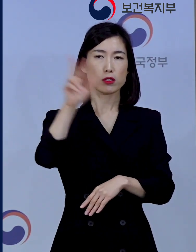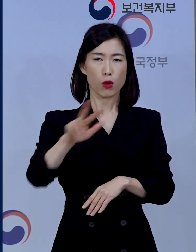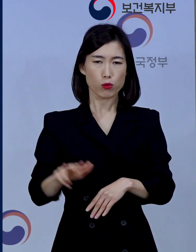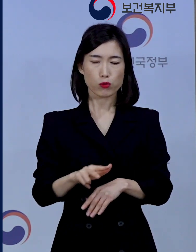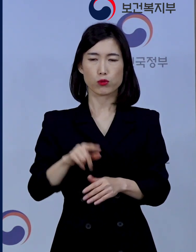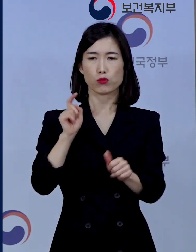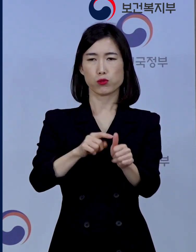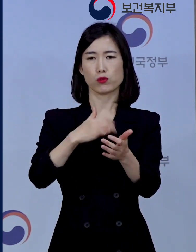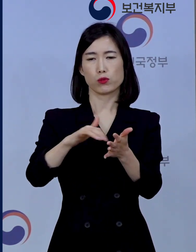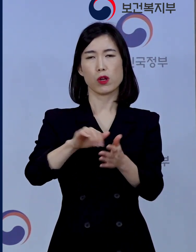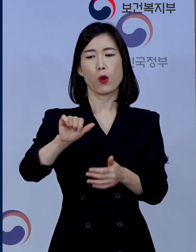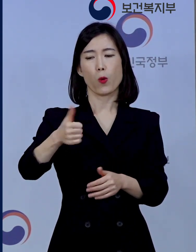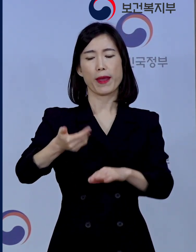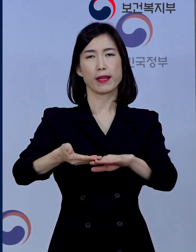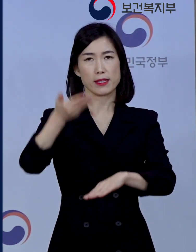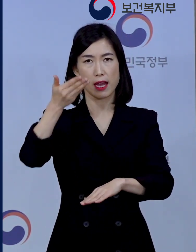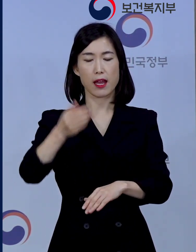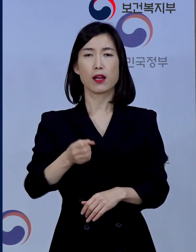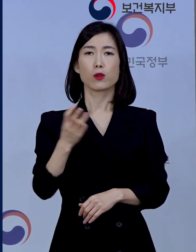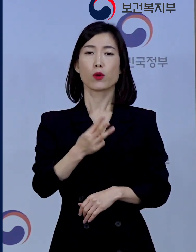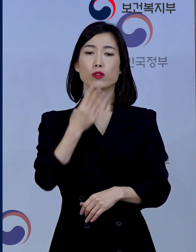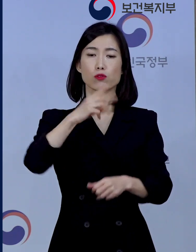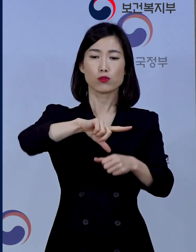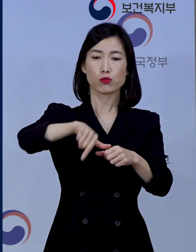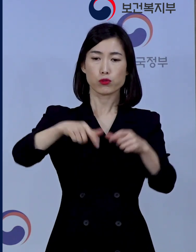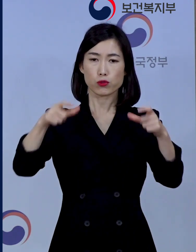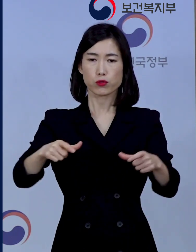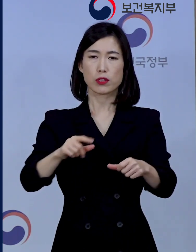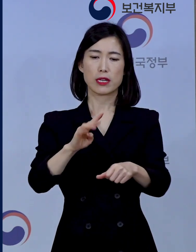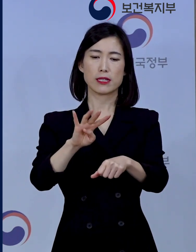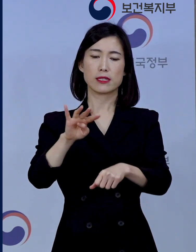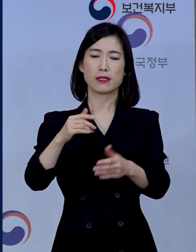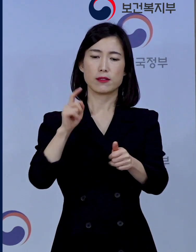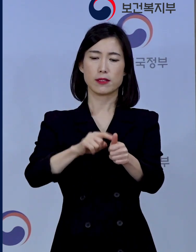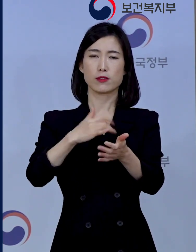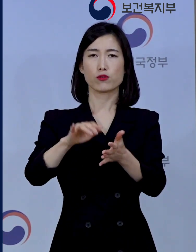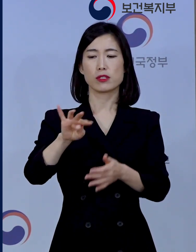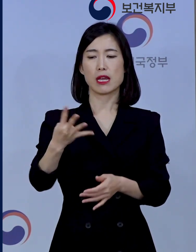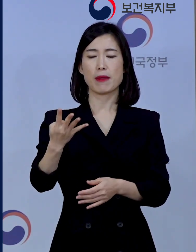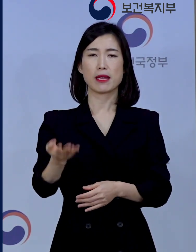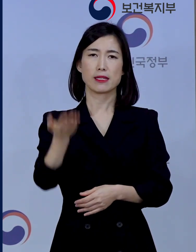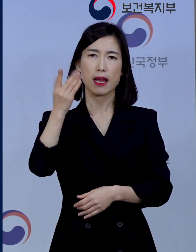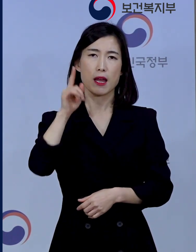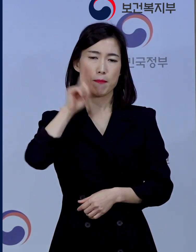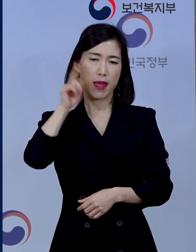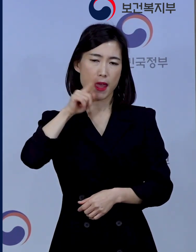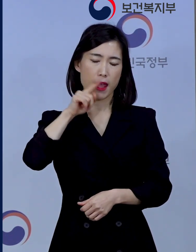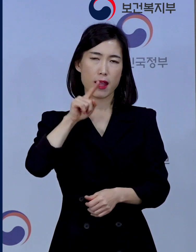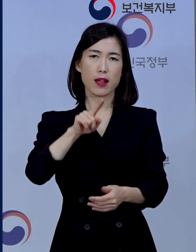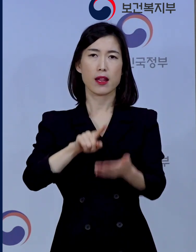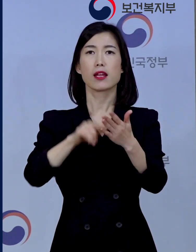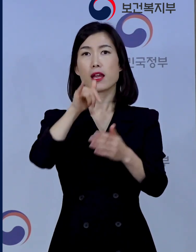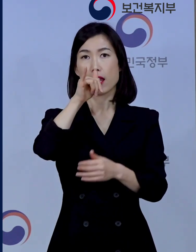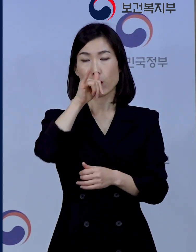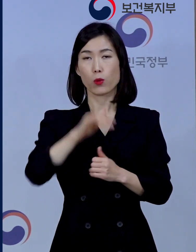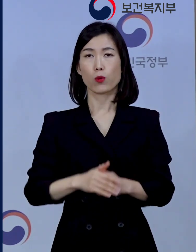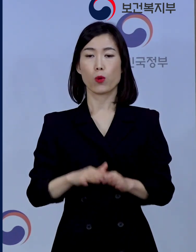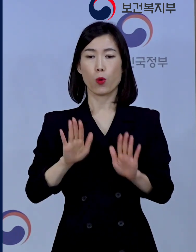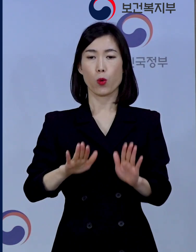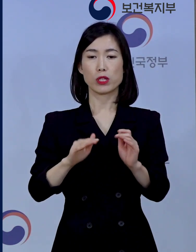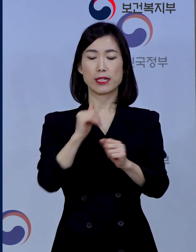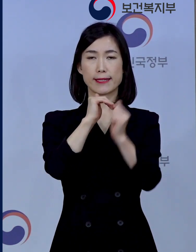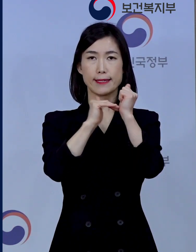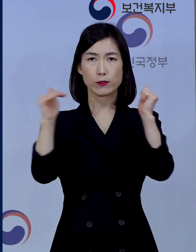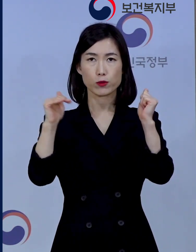전국 500명대 이상, 수도권 400명대의 환자가 매일 발생하는 중이며 오늘을